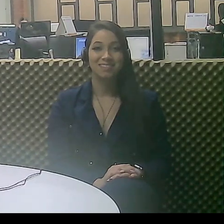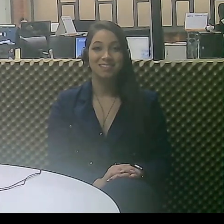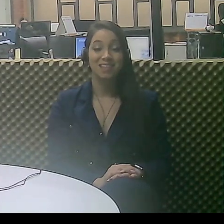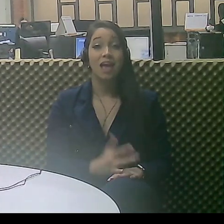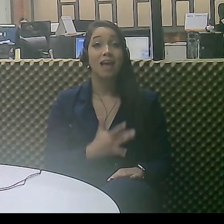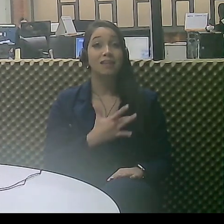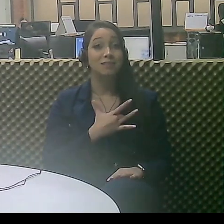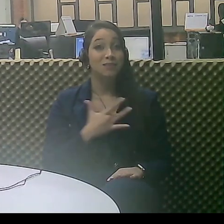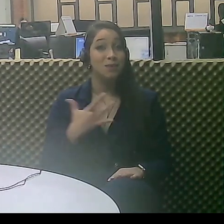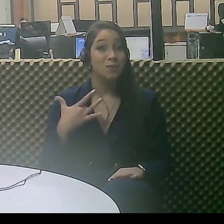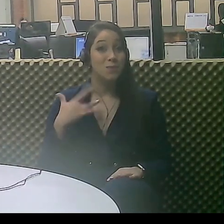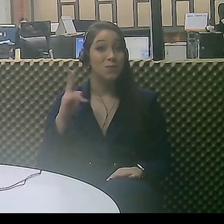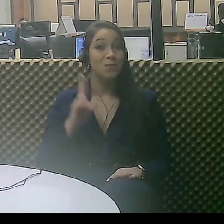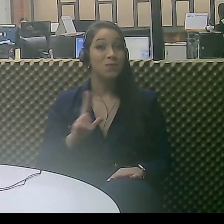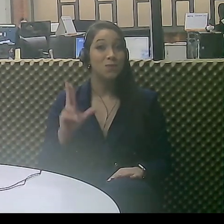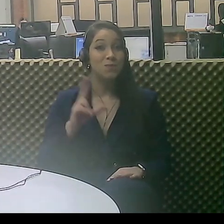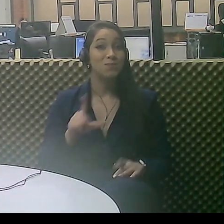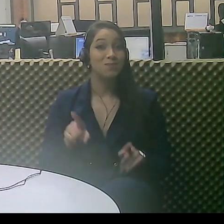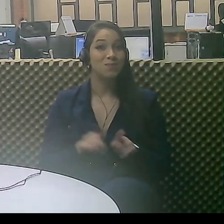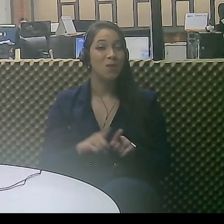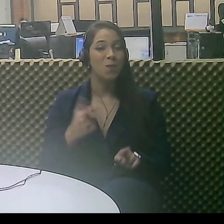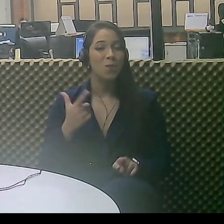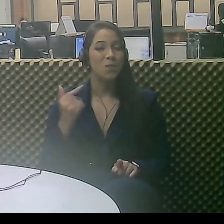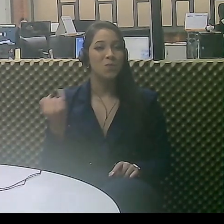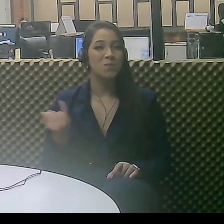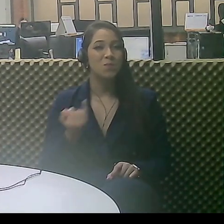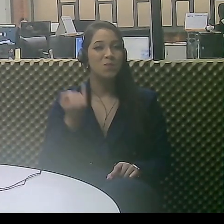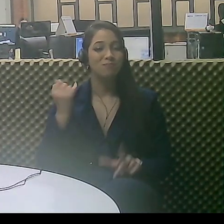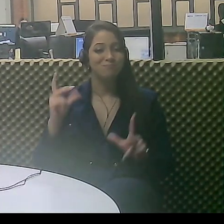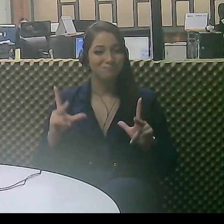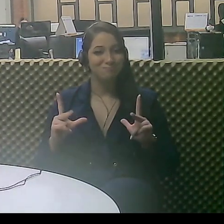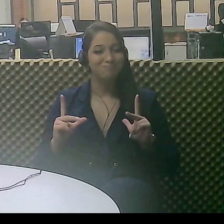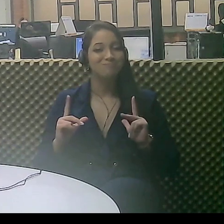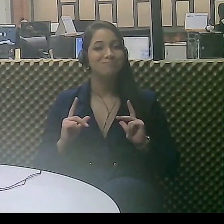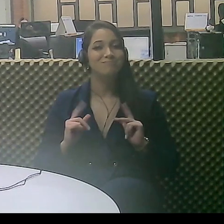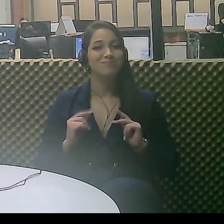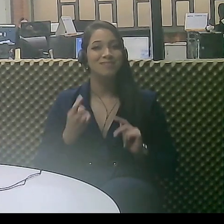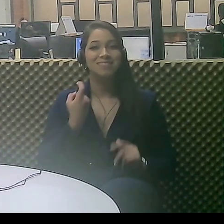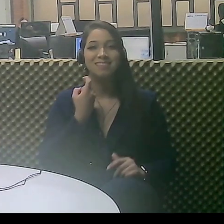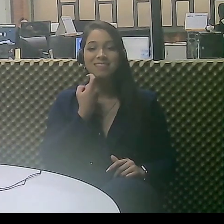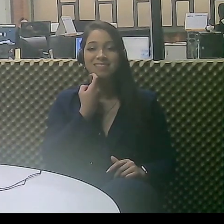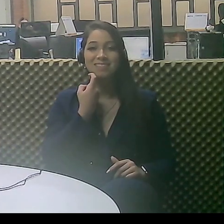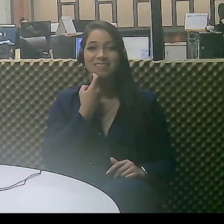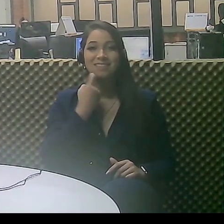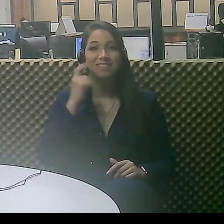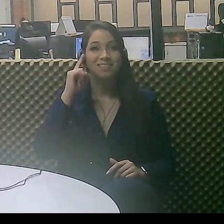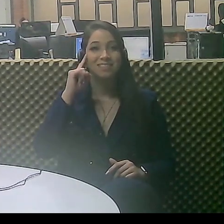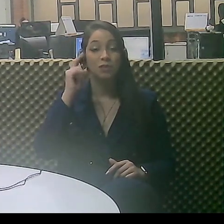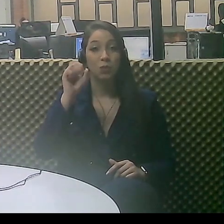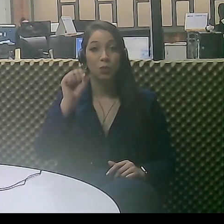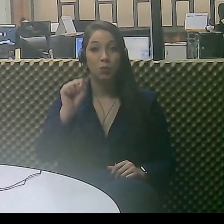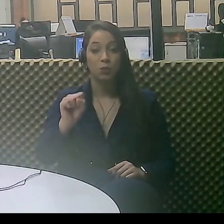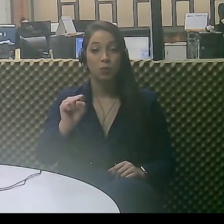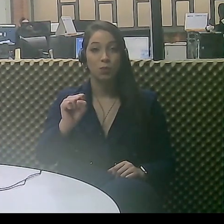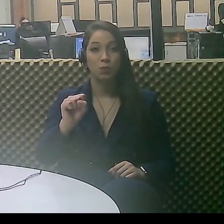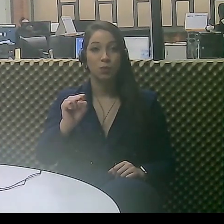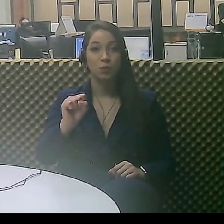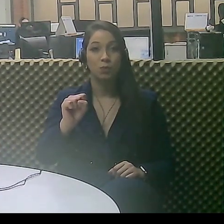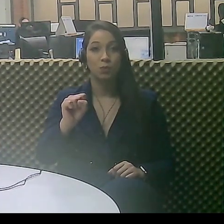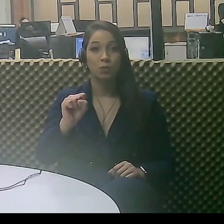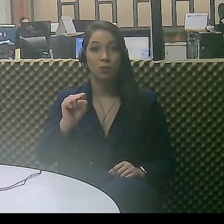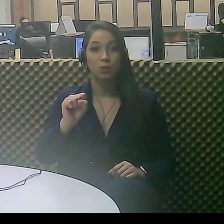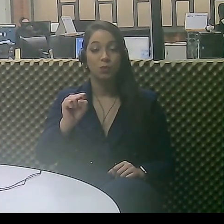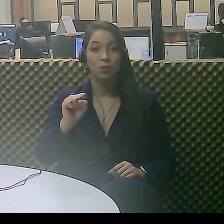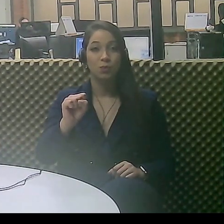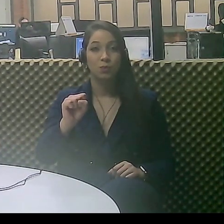a saúde de Uberlândia também recebeu outro importante reconhecimento na sexta-feira dia 8